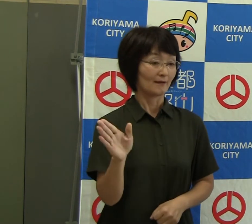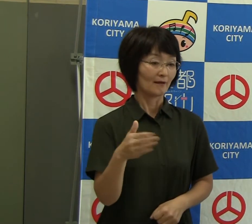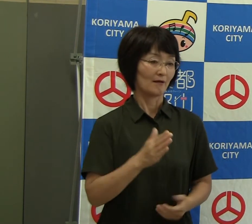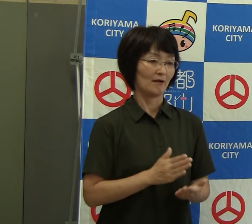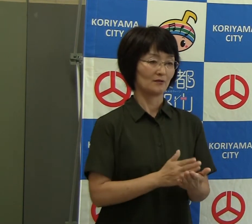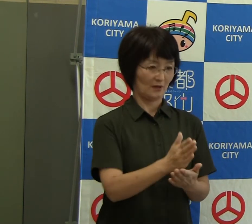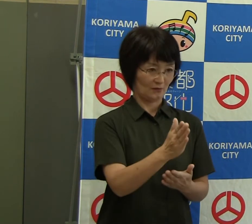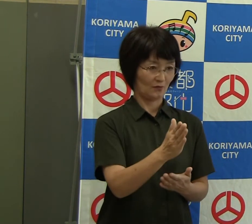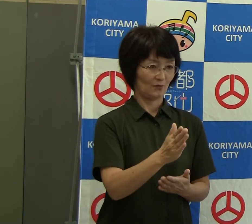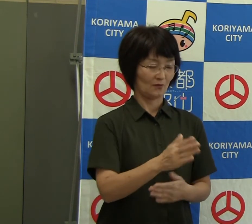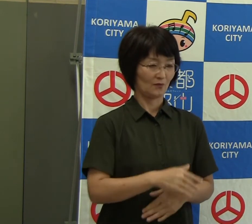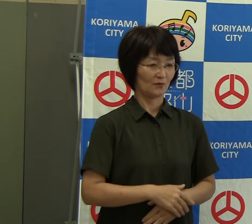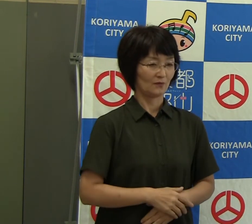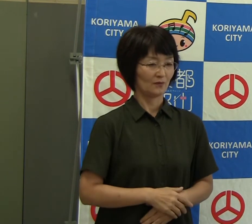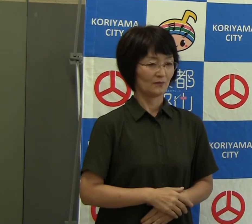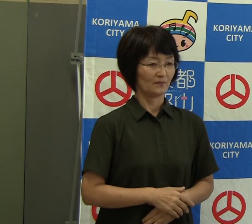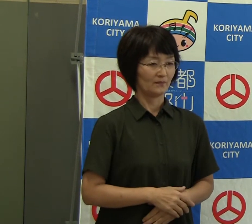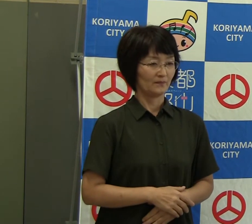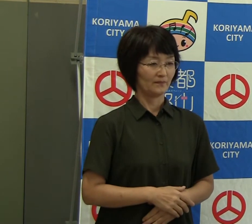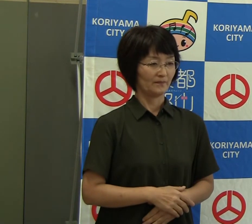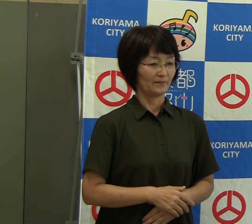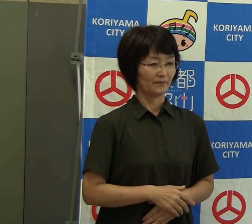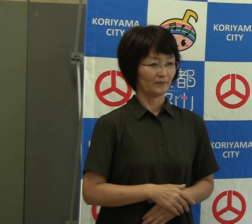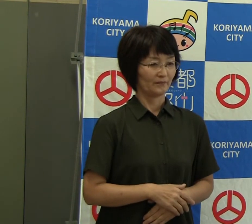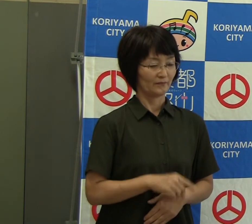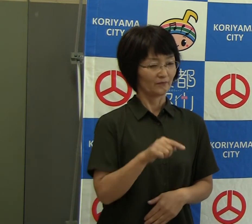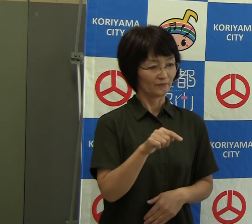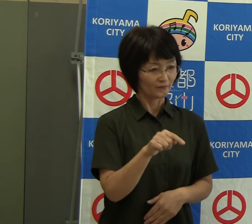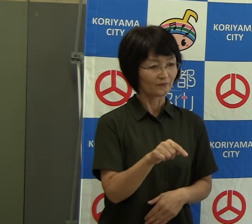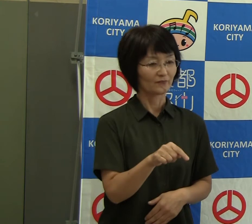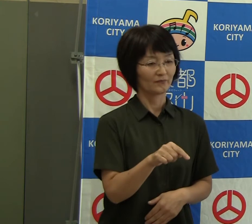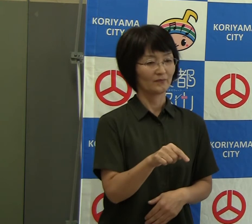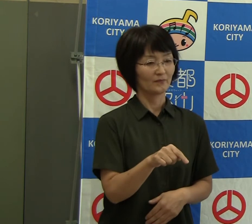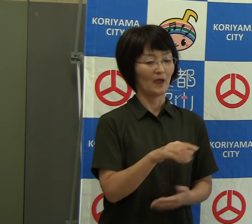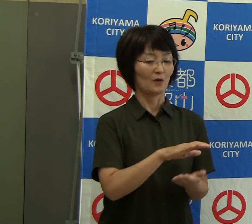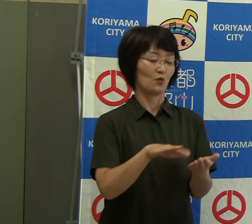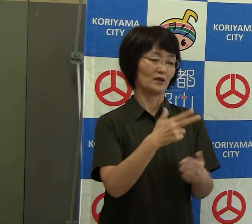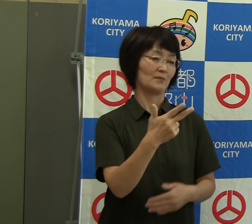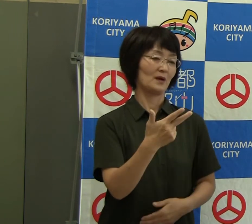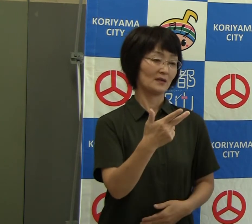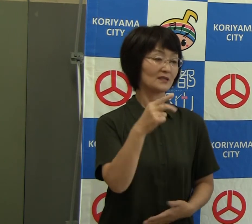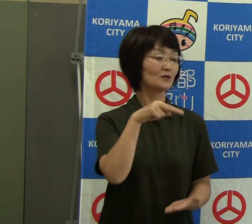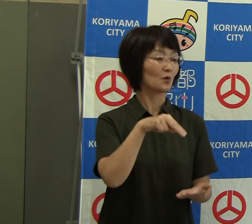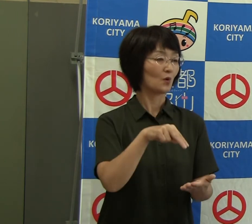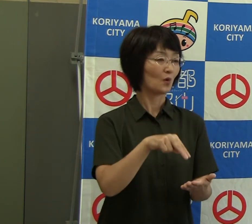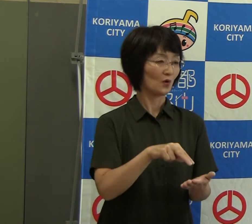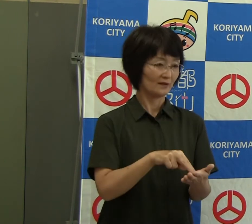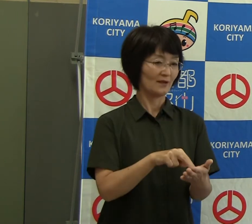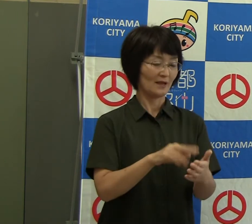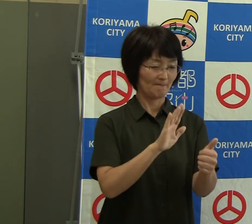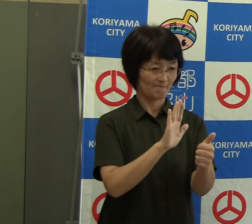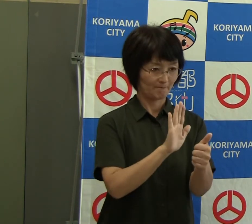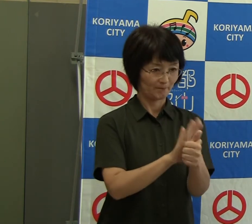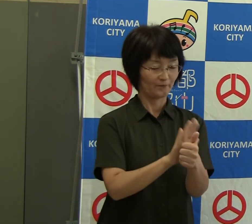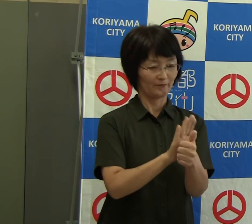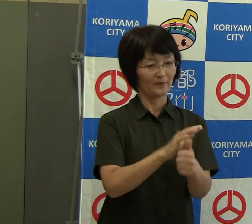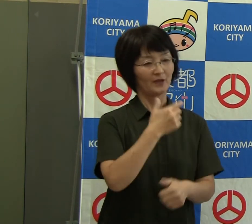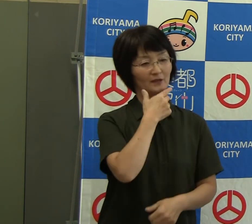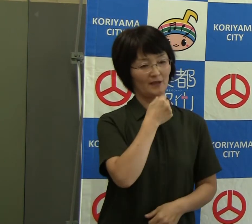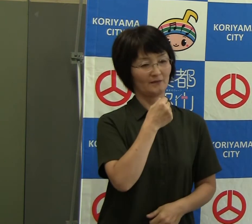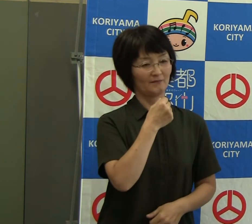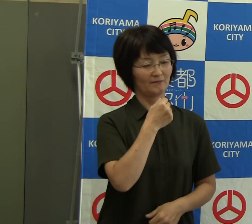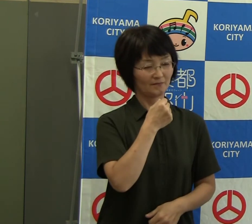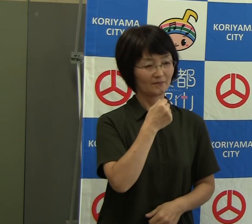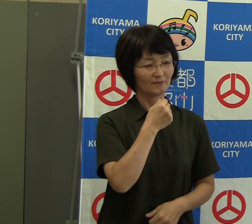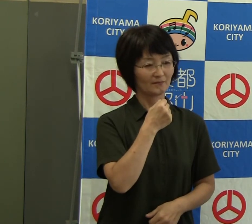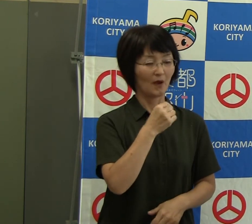考えですから、その位置づけの中で、郡山としてお役に、それぞれどういうふうにお役